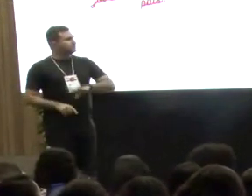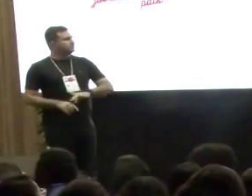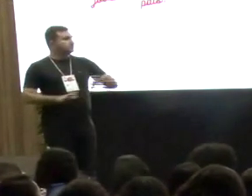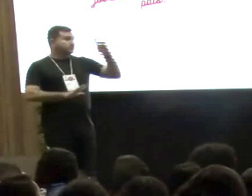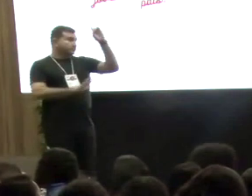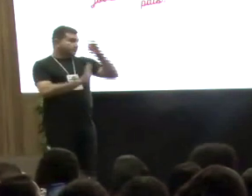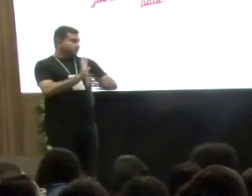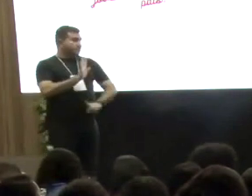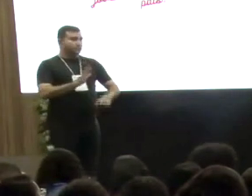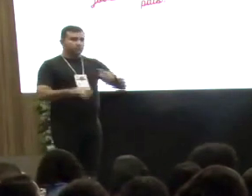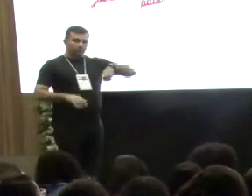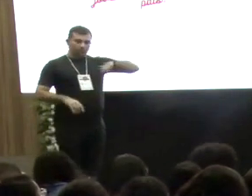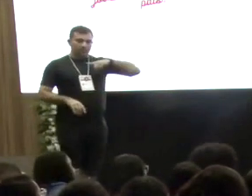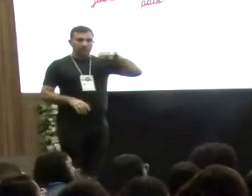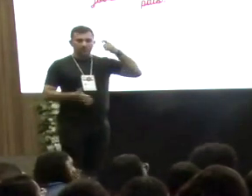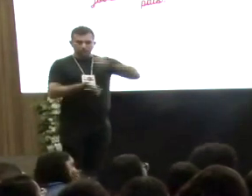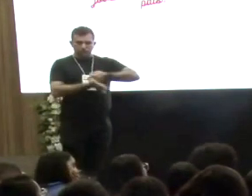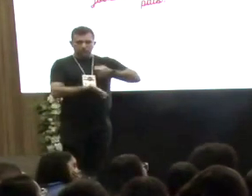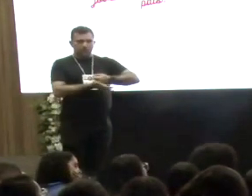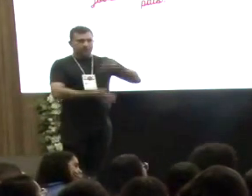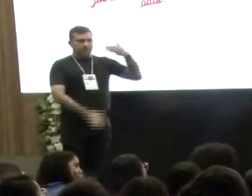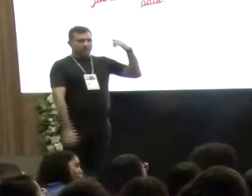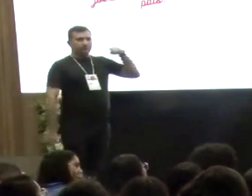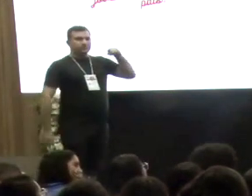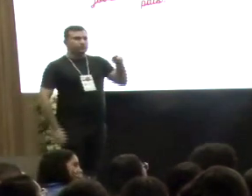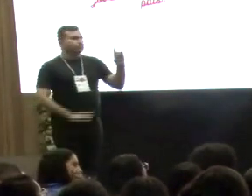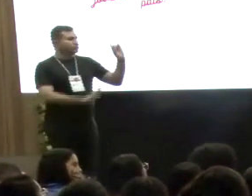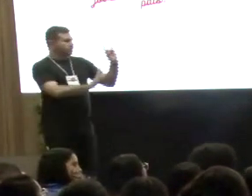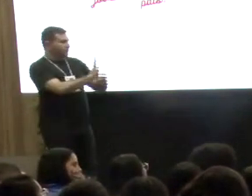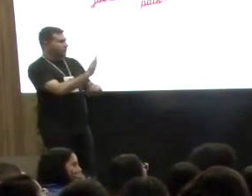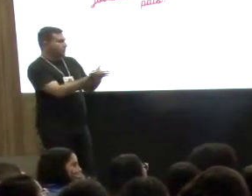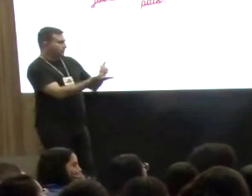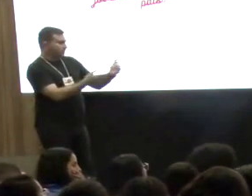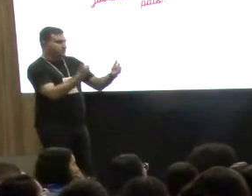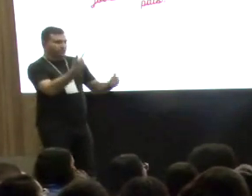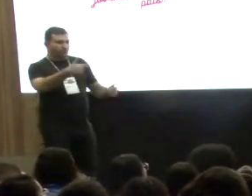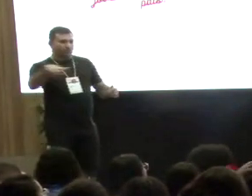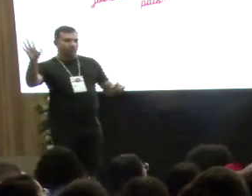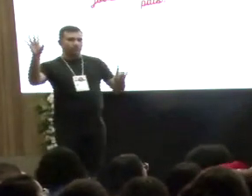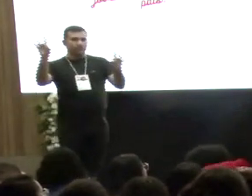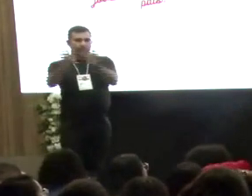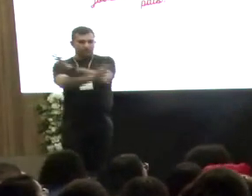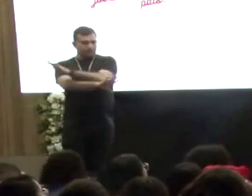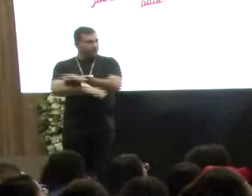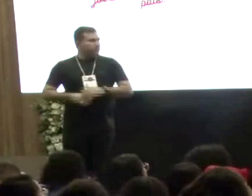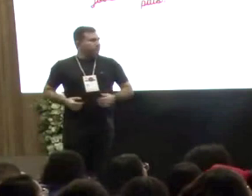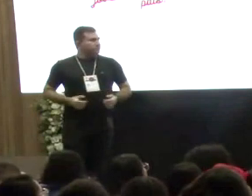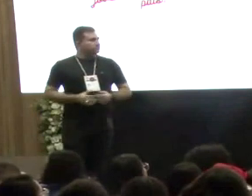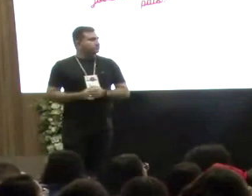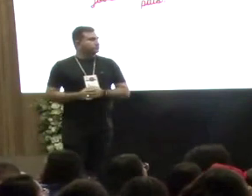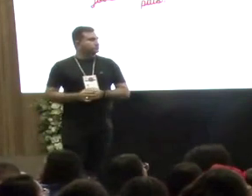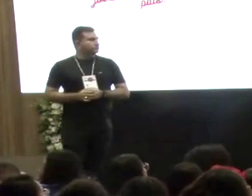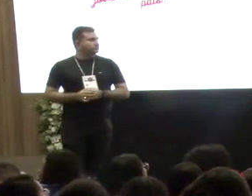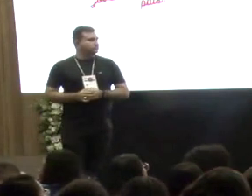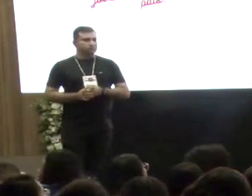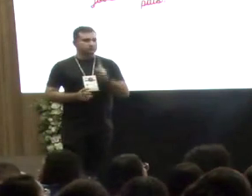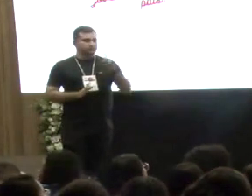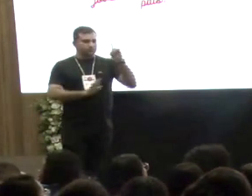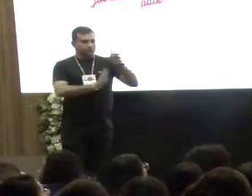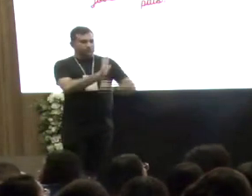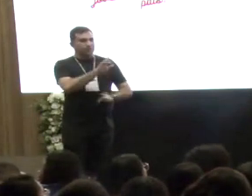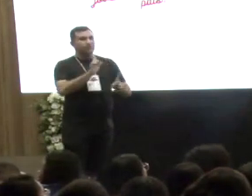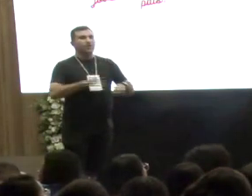falava na ditadura militar. O seu direito começa quando o do outro termina. Isso não é direito,